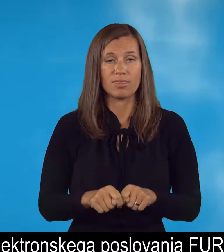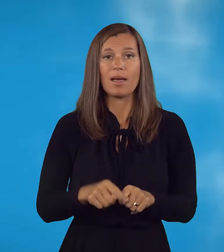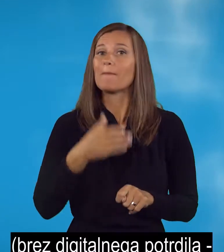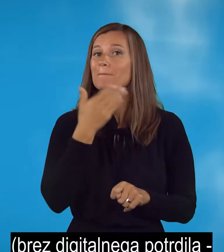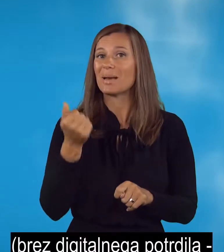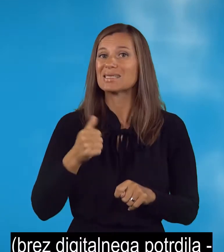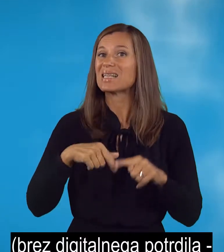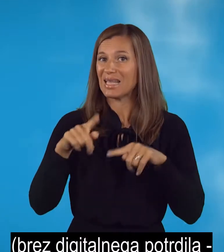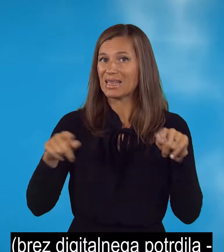Brez digitalnega potrdila.